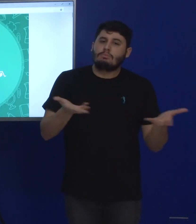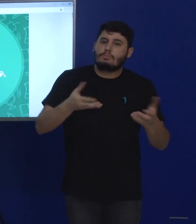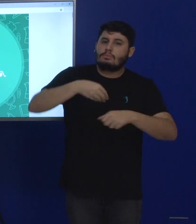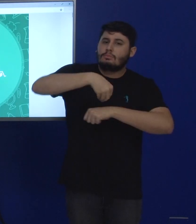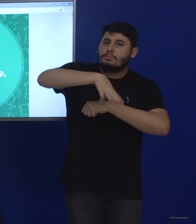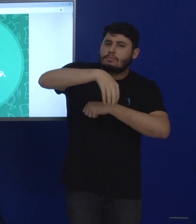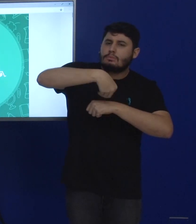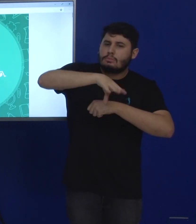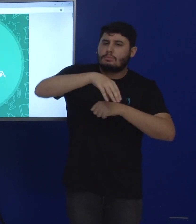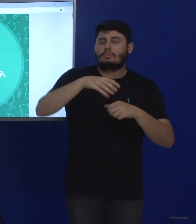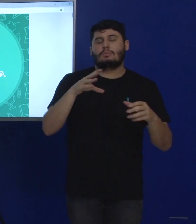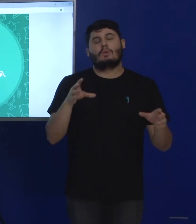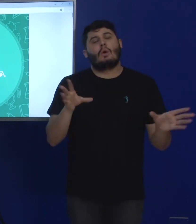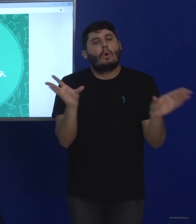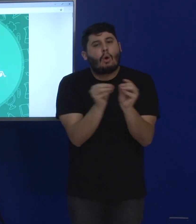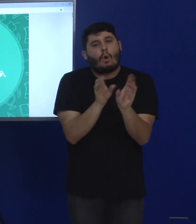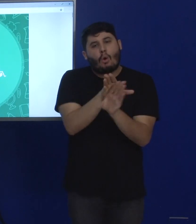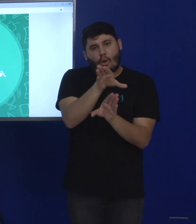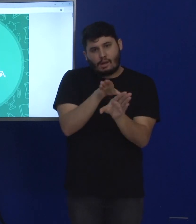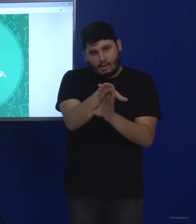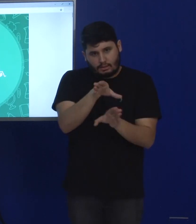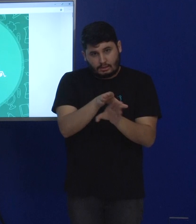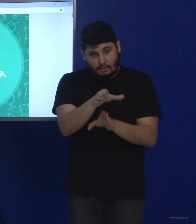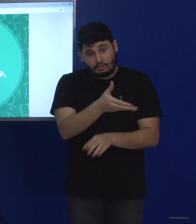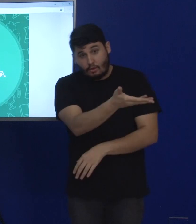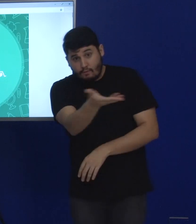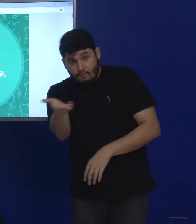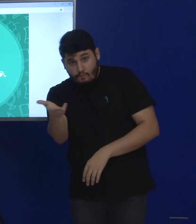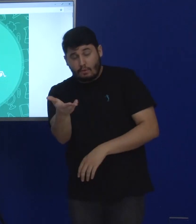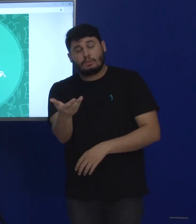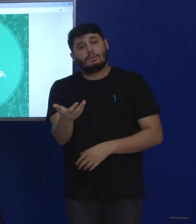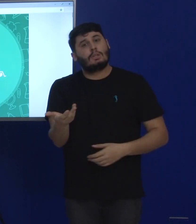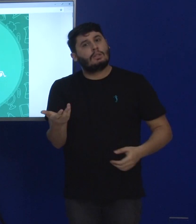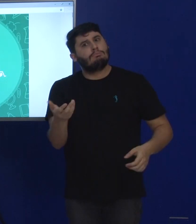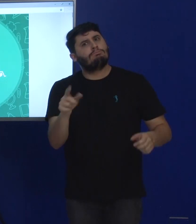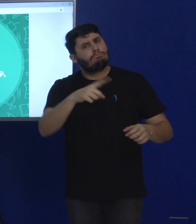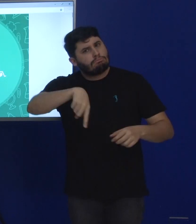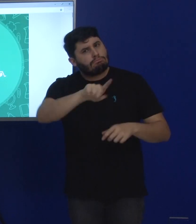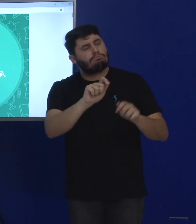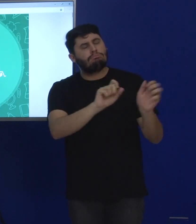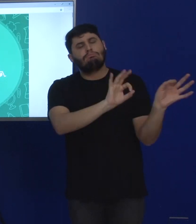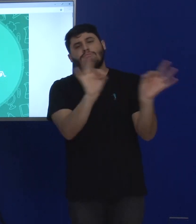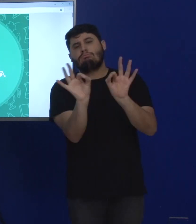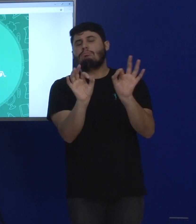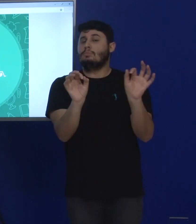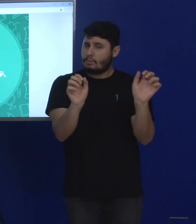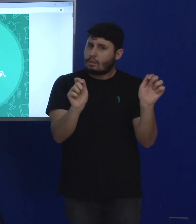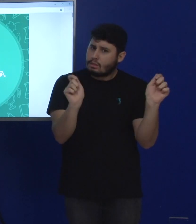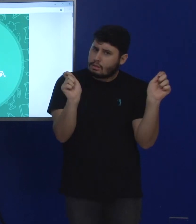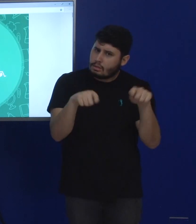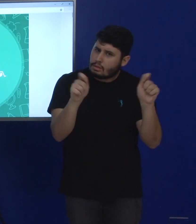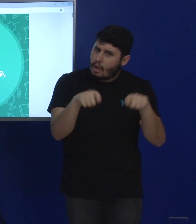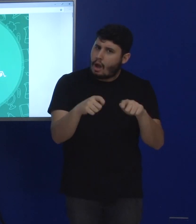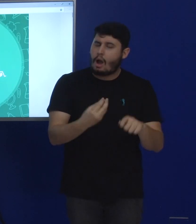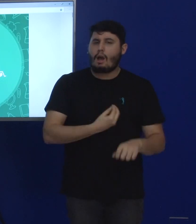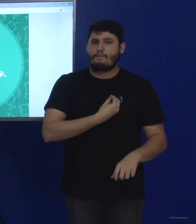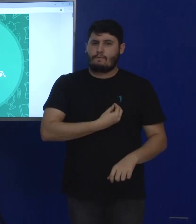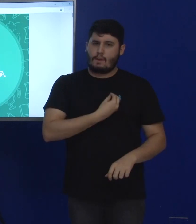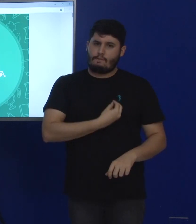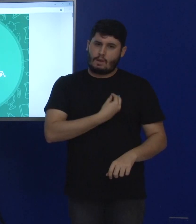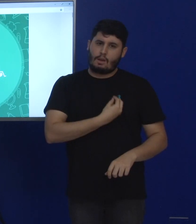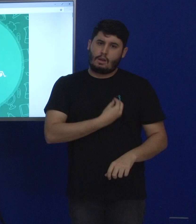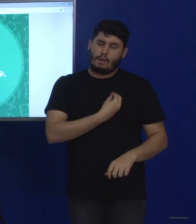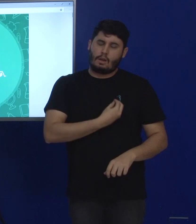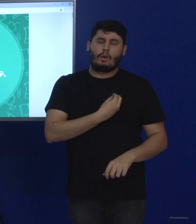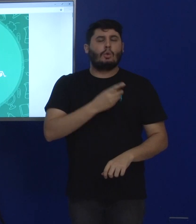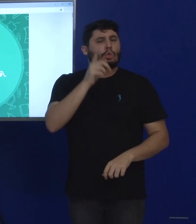de orientações para vocês, diante de uma gama de possibilidades que é possível ser vivenciada dentro